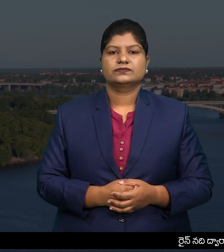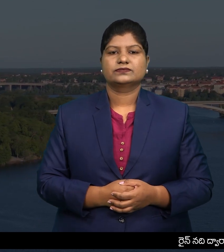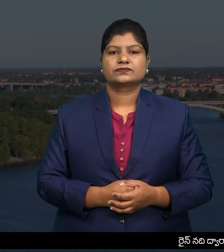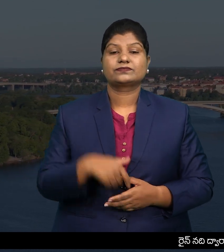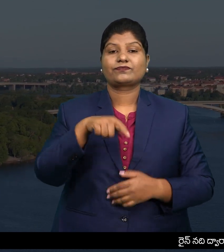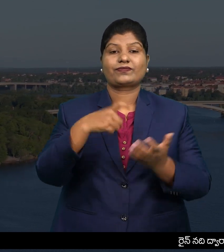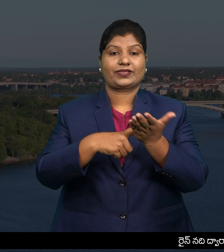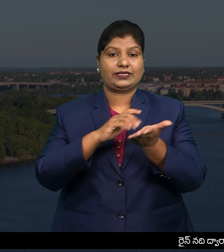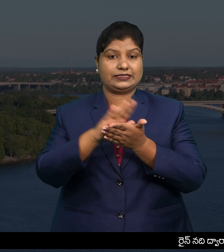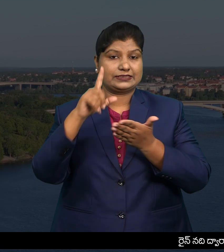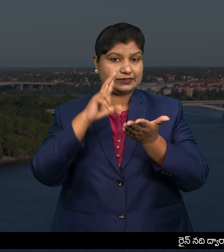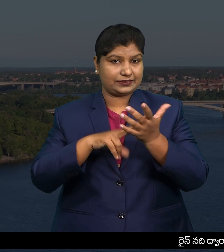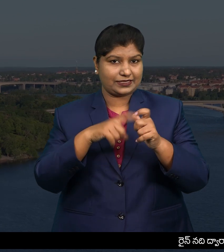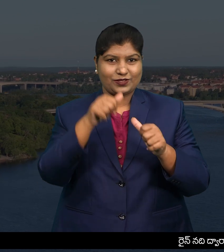రైన్ నది ద్వారా పరిశ్రమలు ఉన్న పట్టణాలు